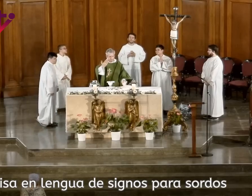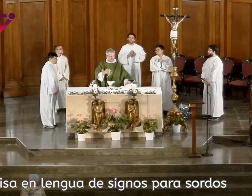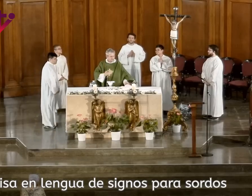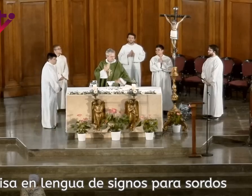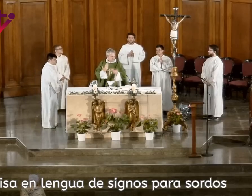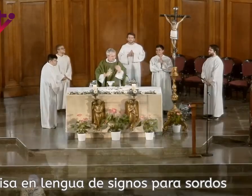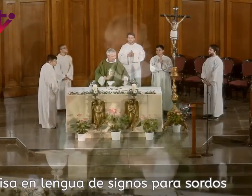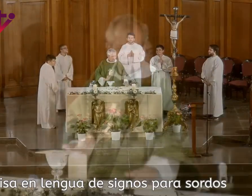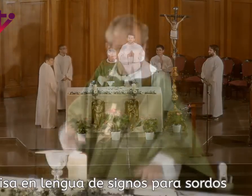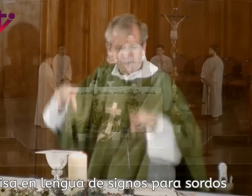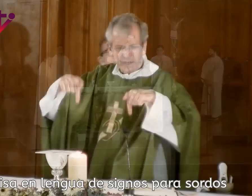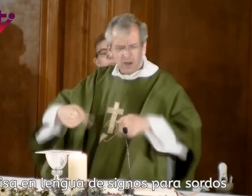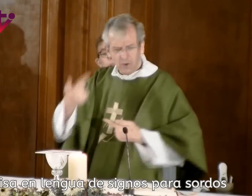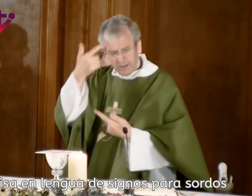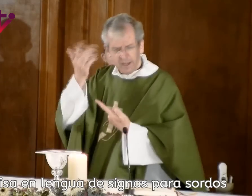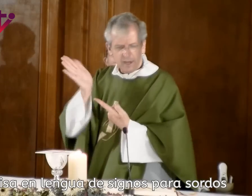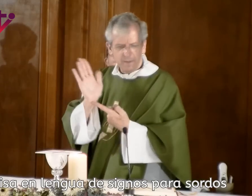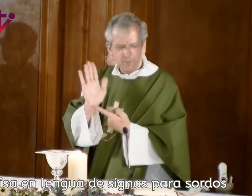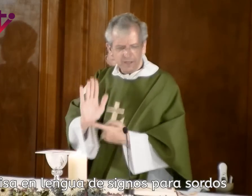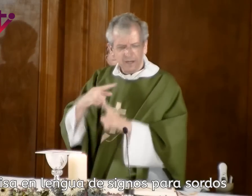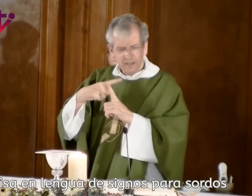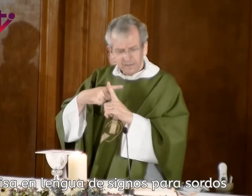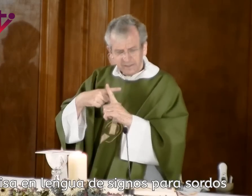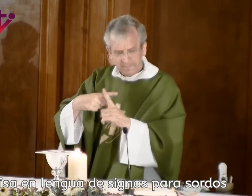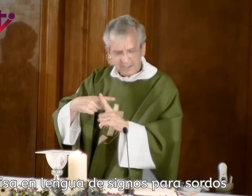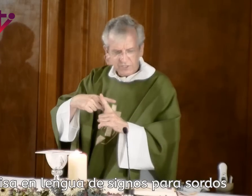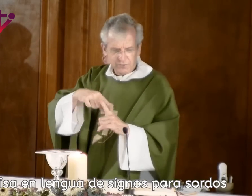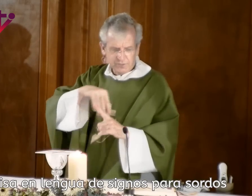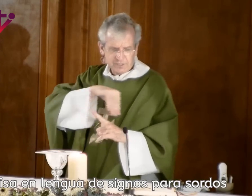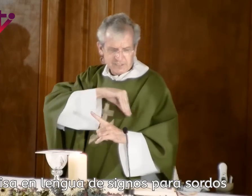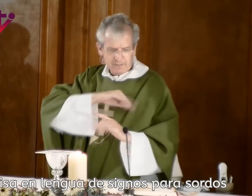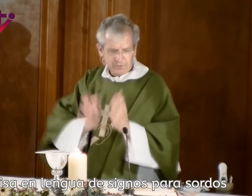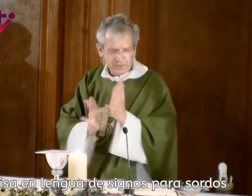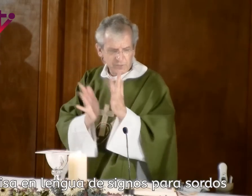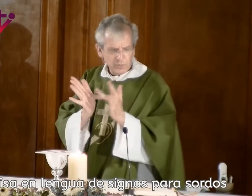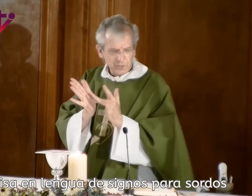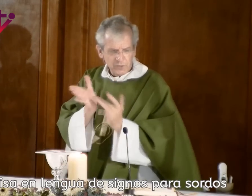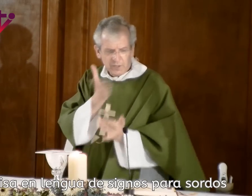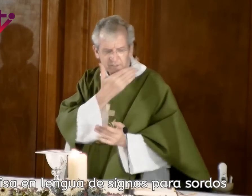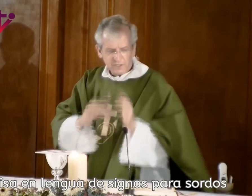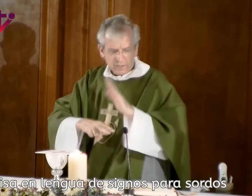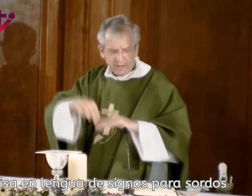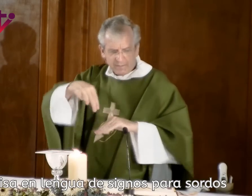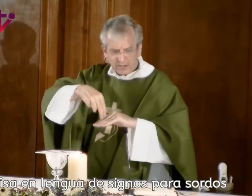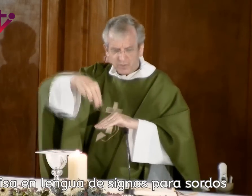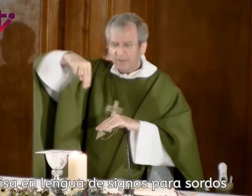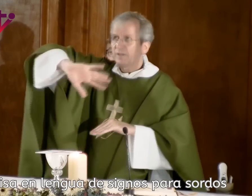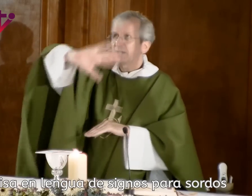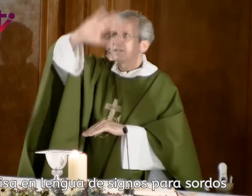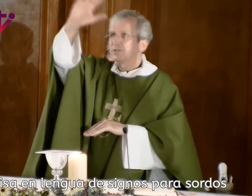Padre, al celebrar ahora el memorial de la pasión salvadora de tu Hijo, de su admirable resurrección y ascensión